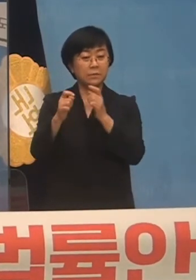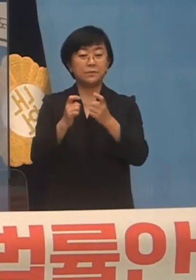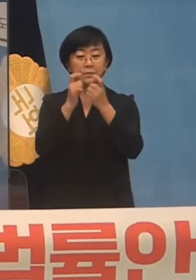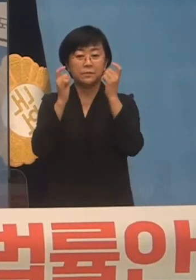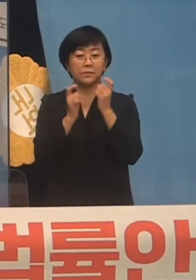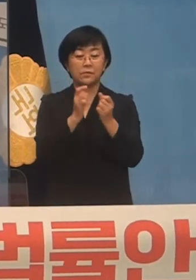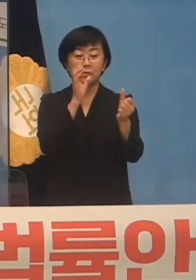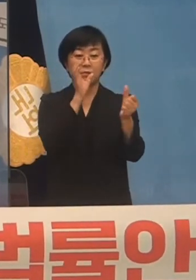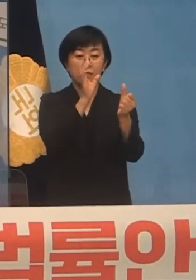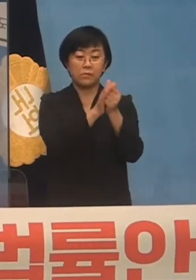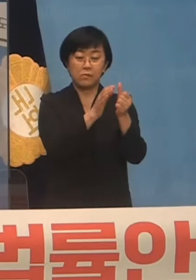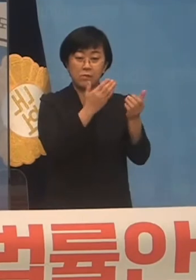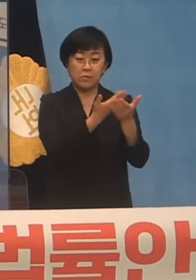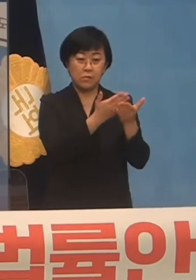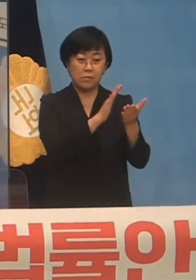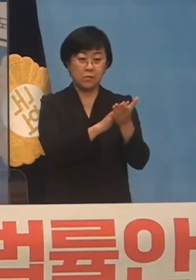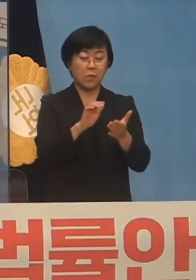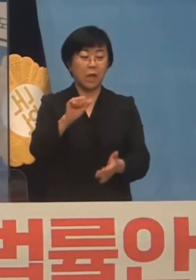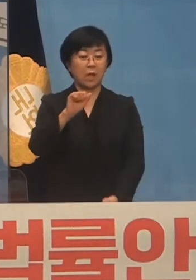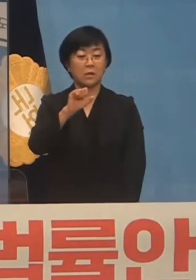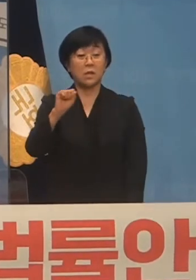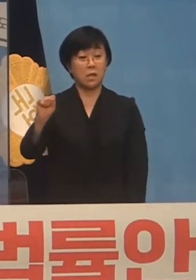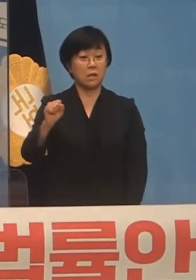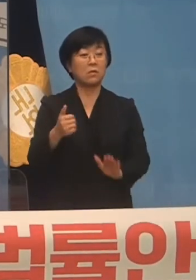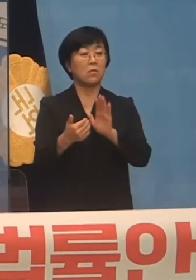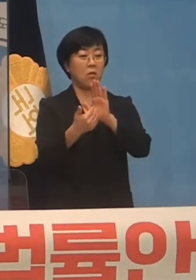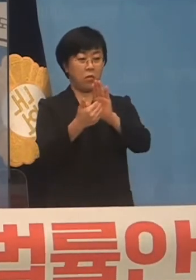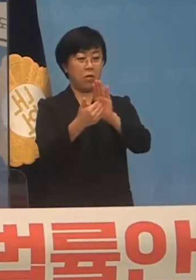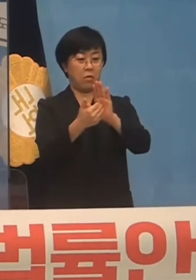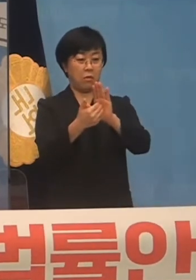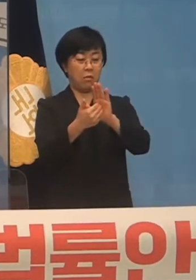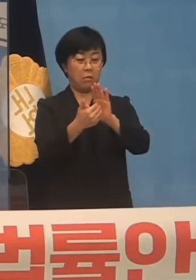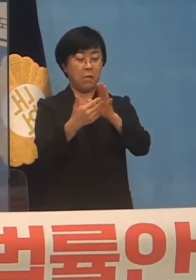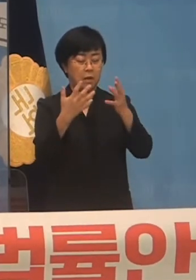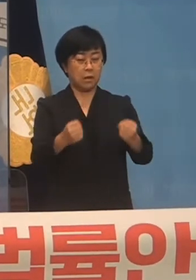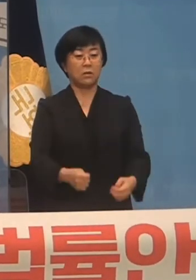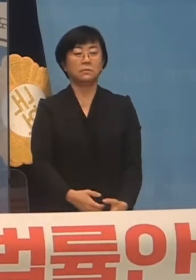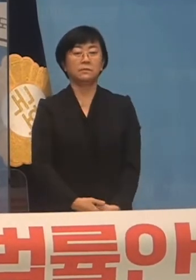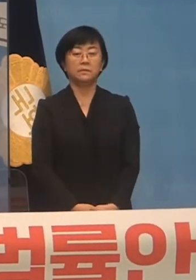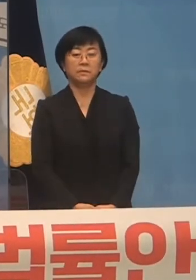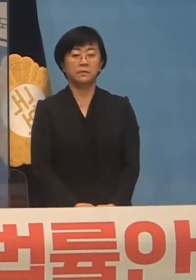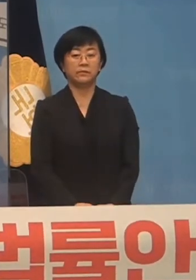수리를 했다는 이유로 AS를 거부하는 일이 흔하기 때문입니다.